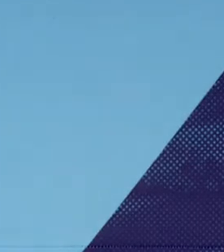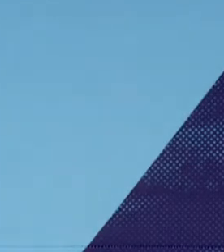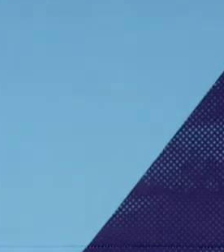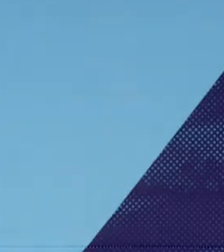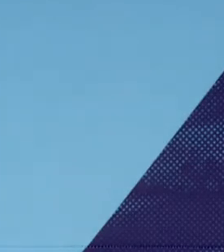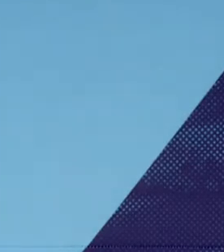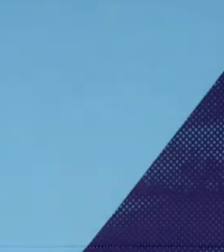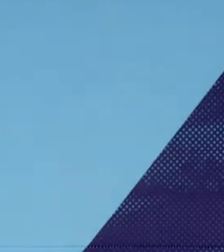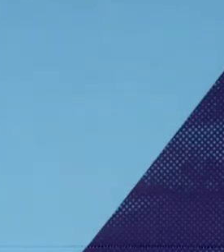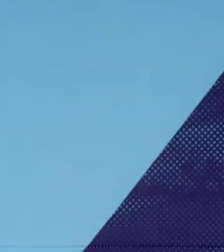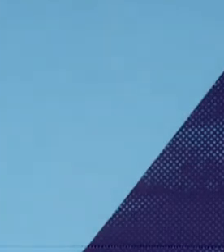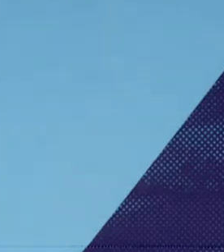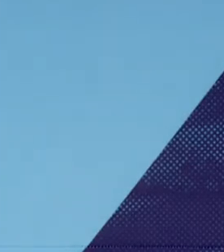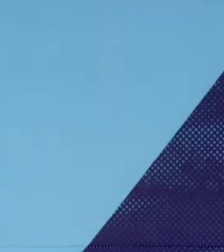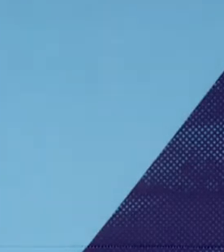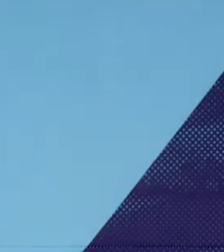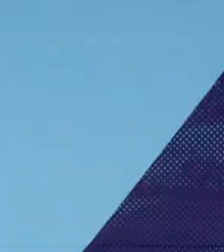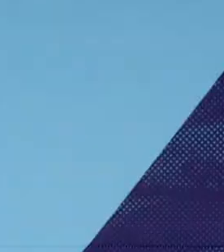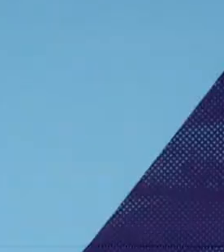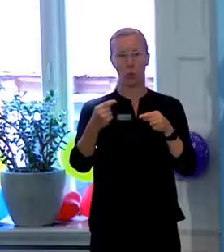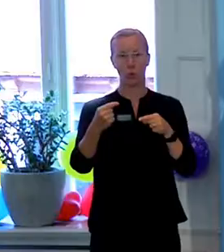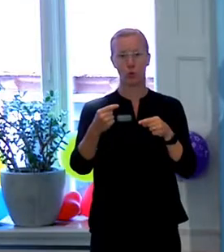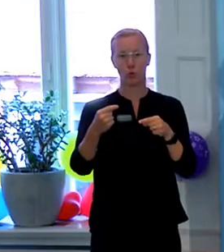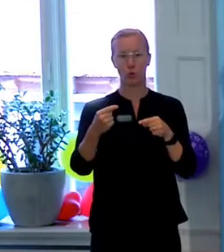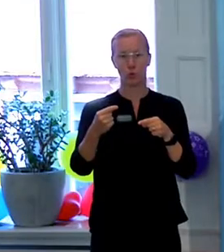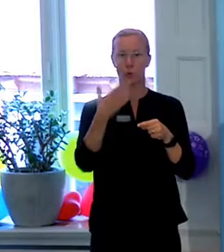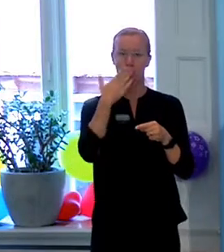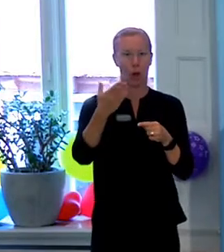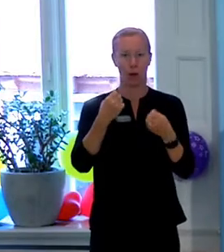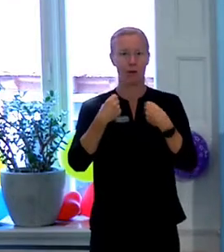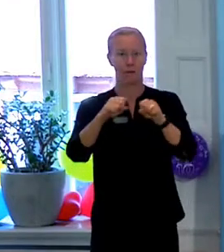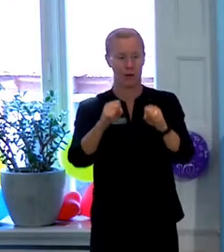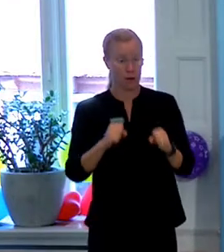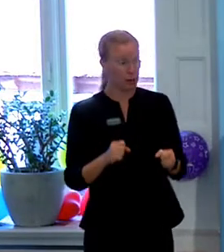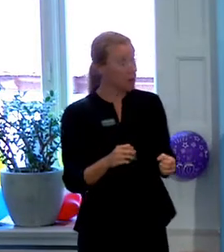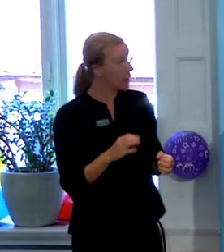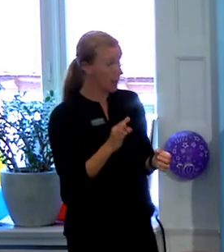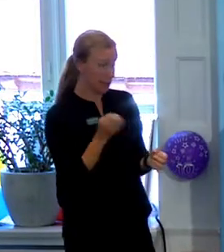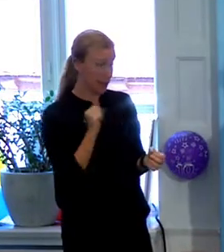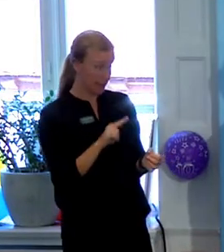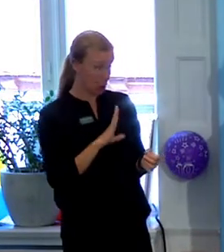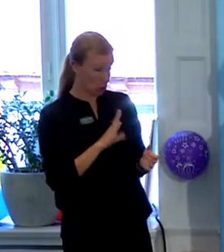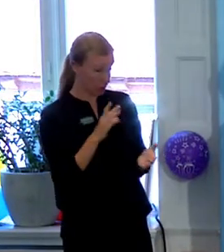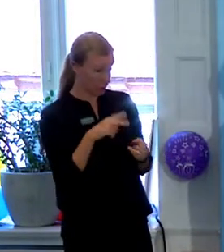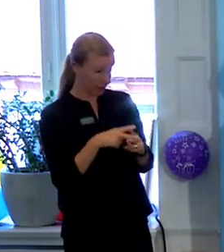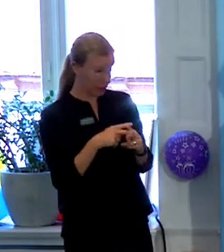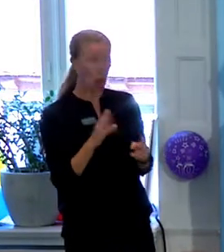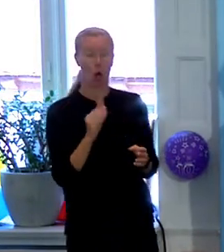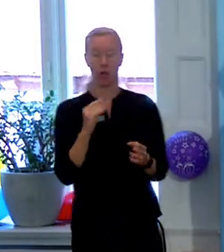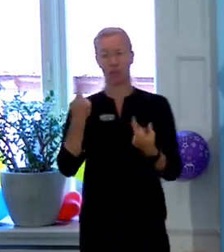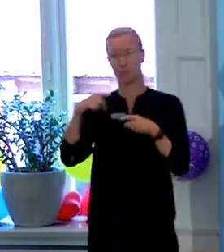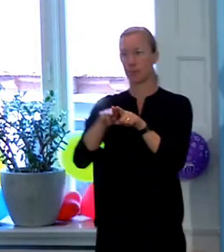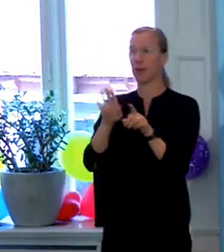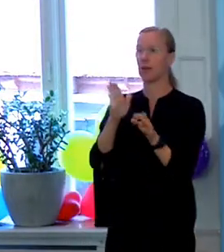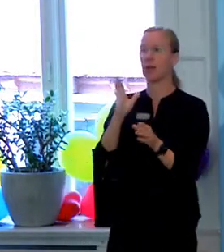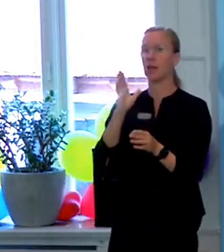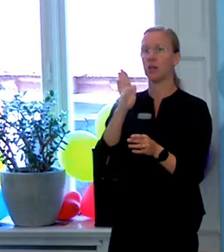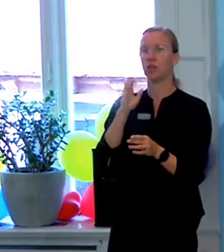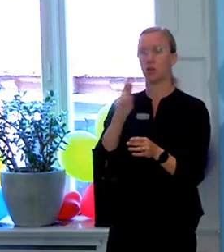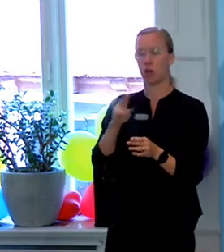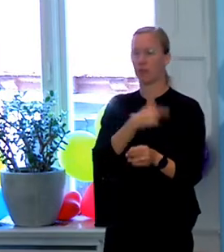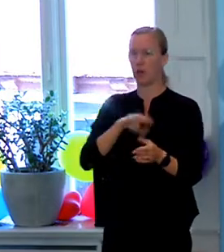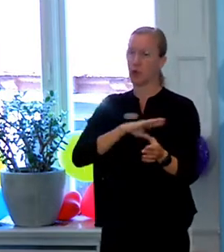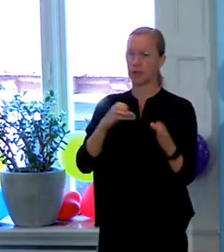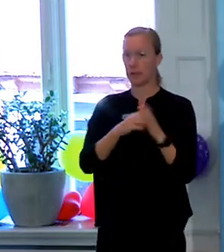göra kontraproduktivt, så att säga. Har ni verktygen, eller? Ja, men jag håller med Jan i det han säger. Sen har vi har